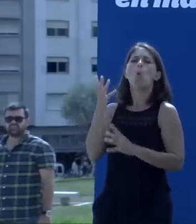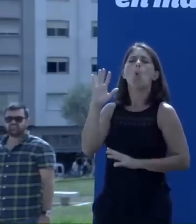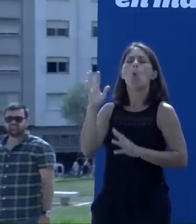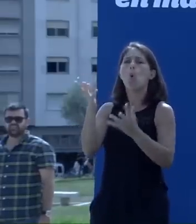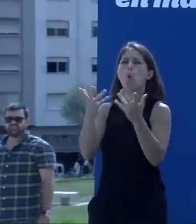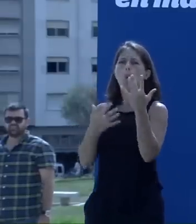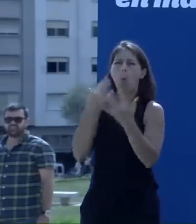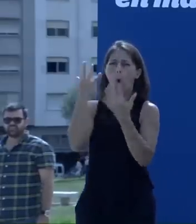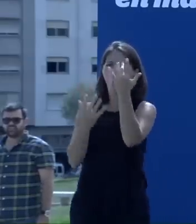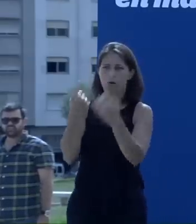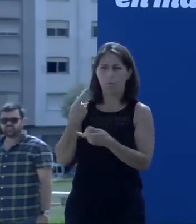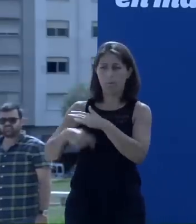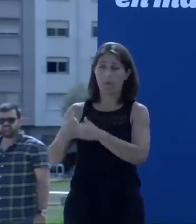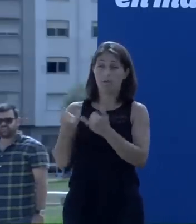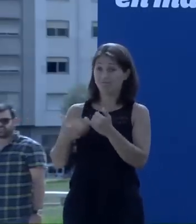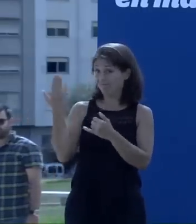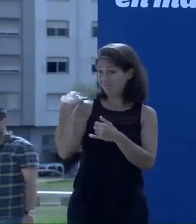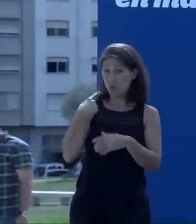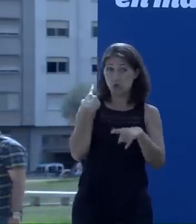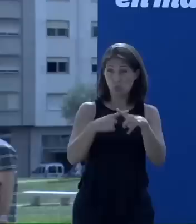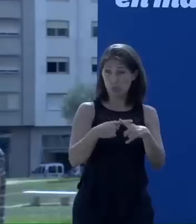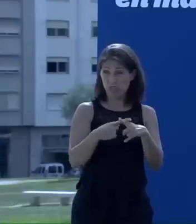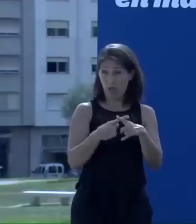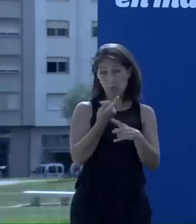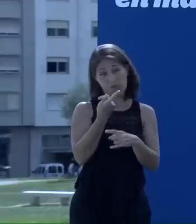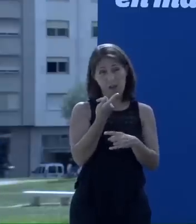iso, nos últimos exercicios orzamentarios da Xunta,